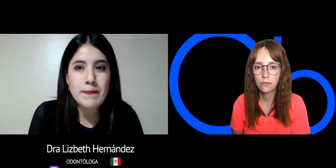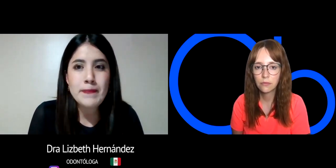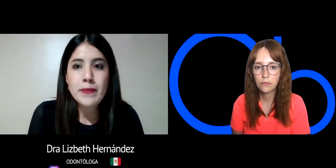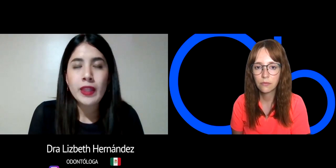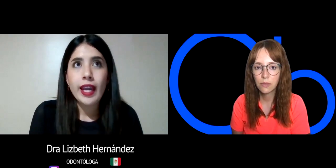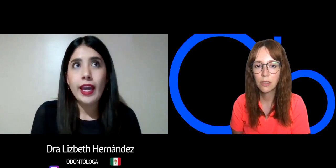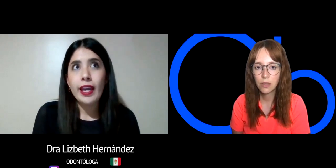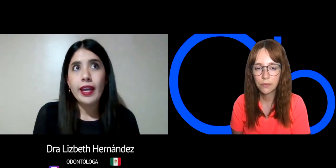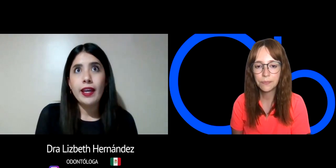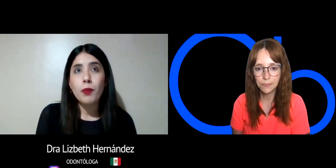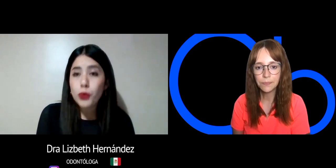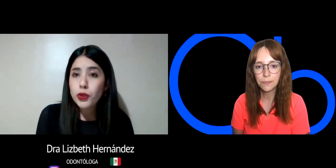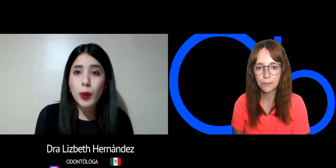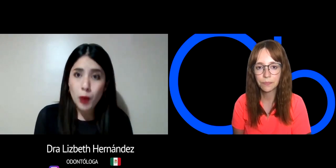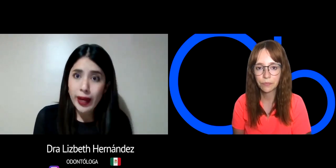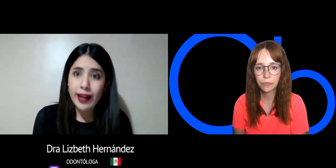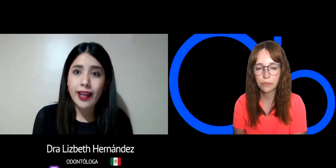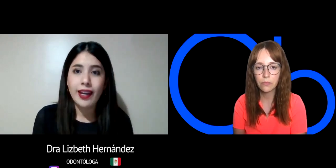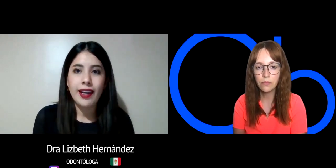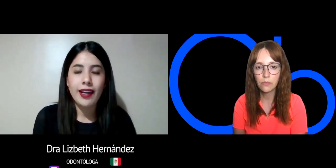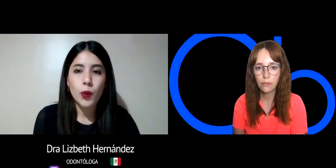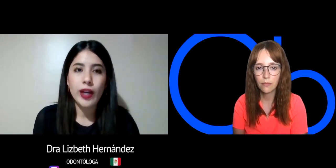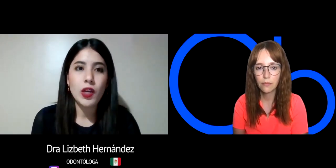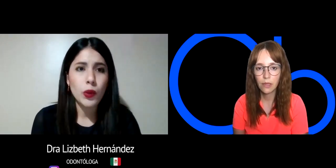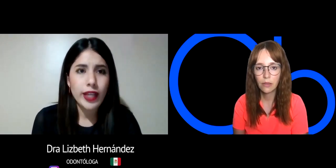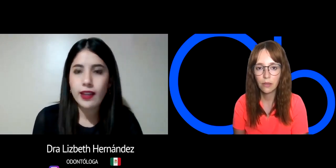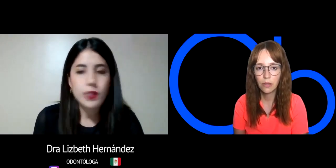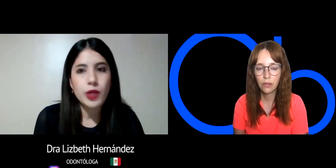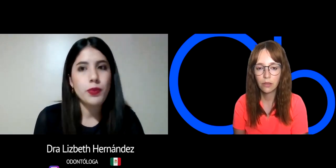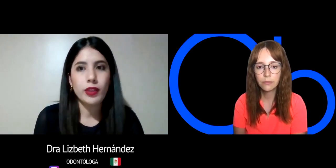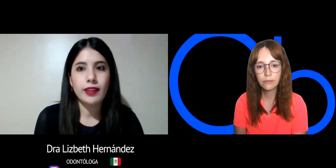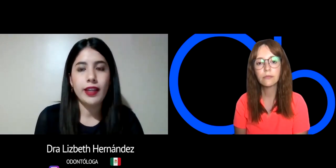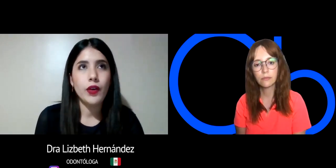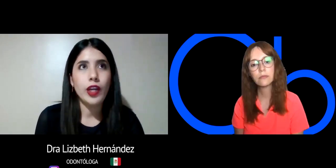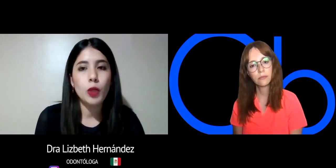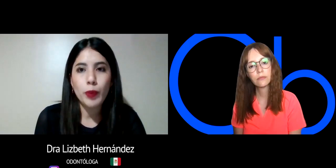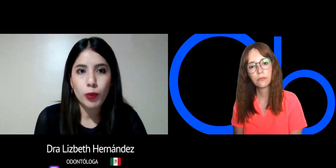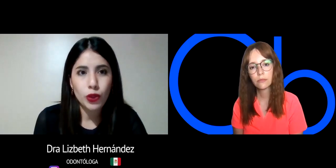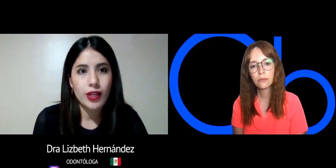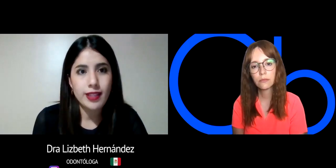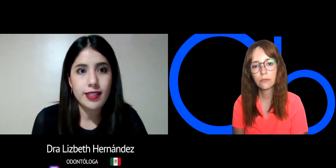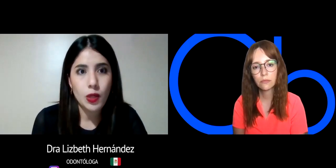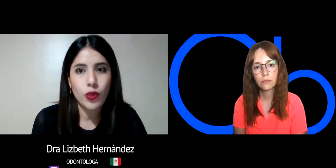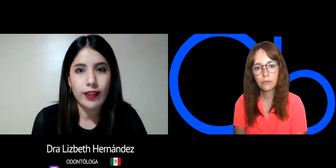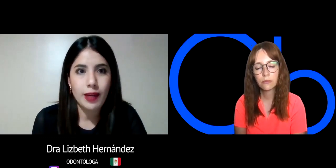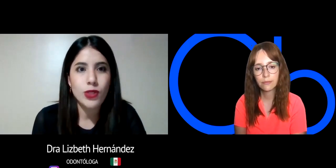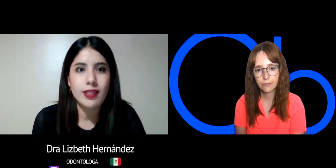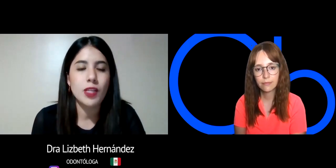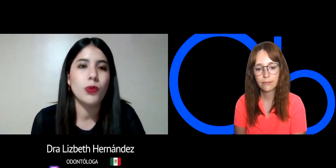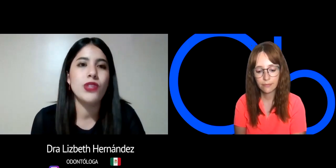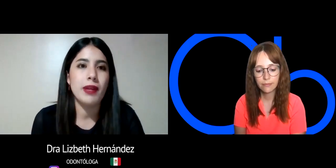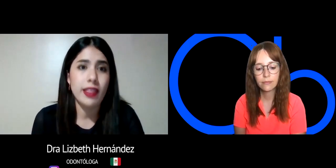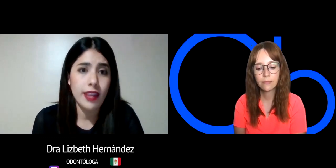mexicana. Busco promover el lenguaje incluyente, es muy importante. Creo que como promotores de la salud tenemos